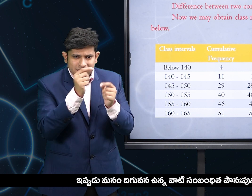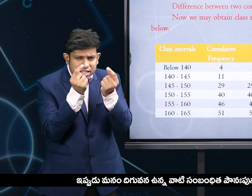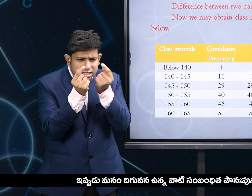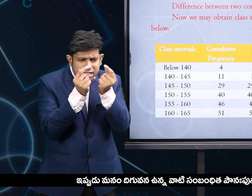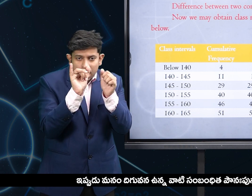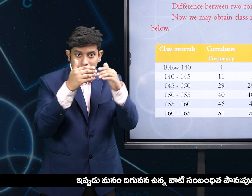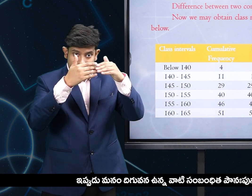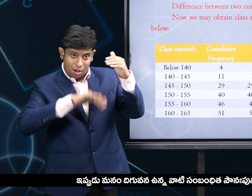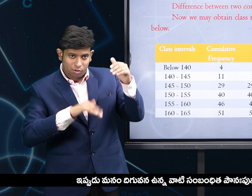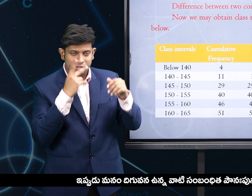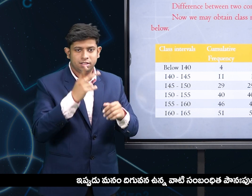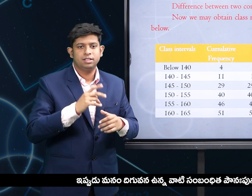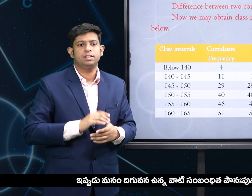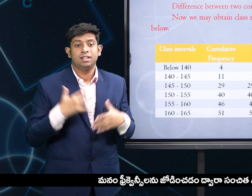క్లాస్ మార్కులను పొందవచ్చు.